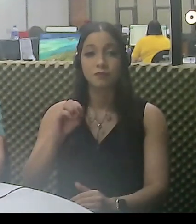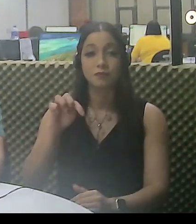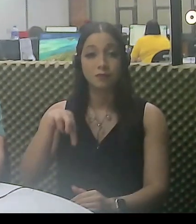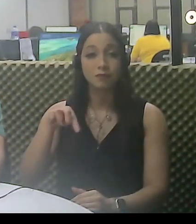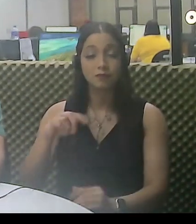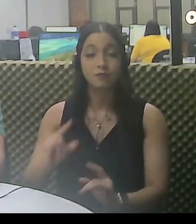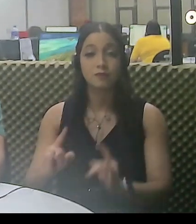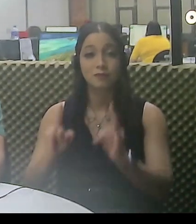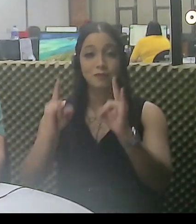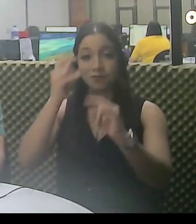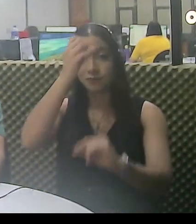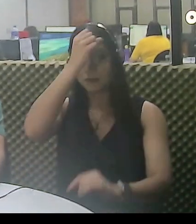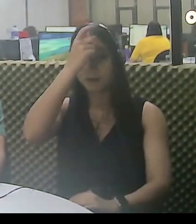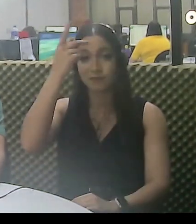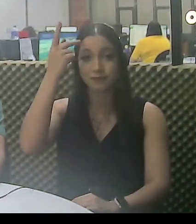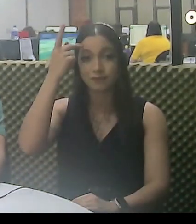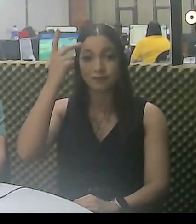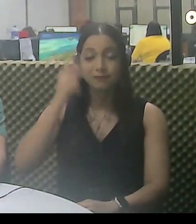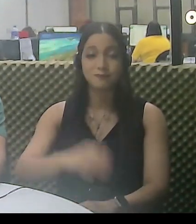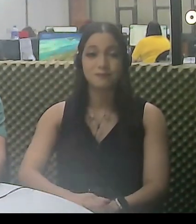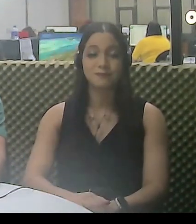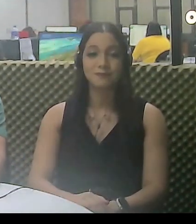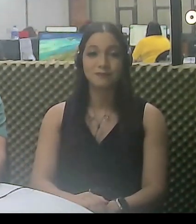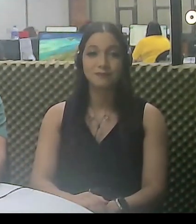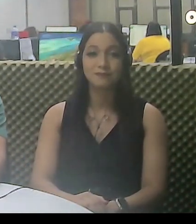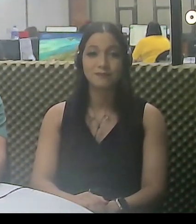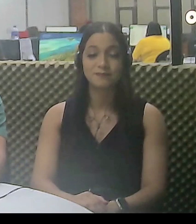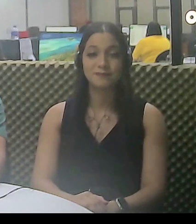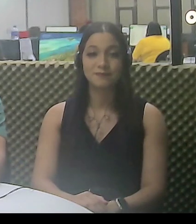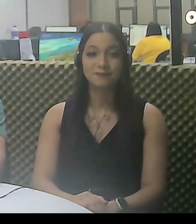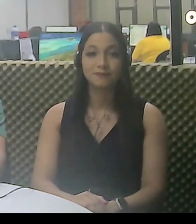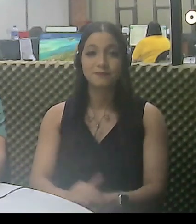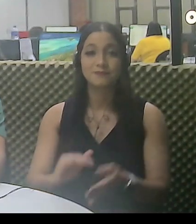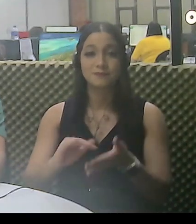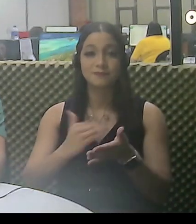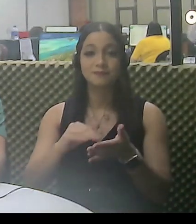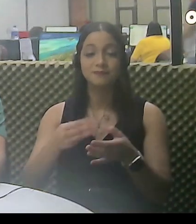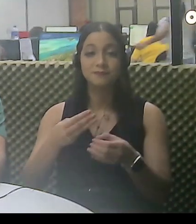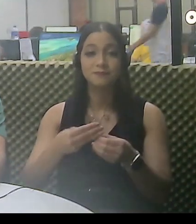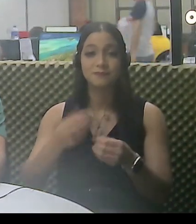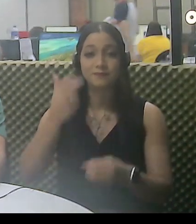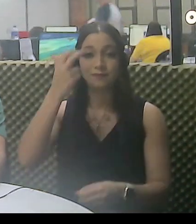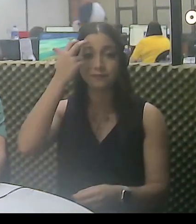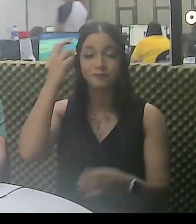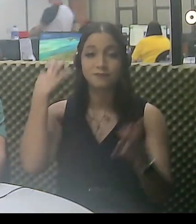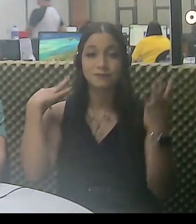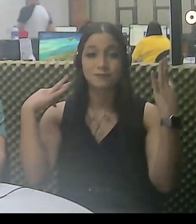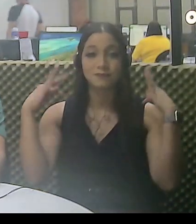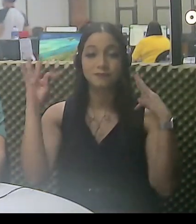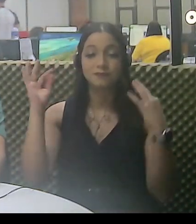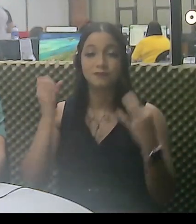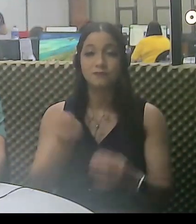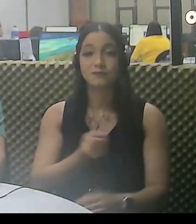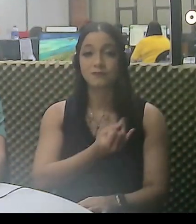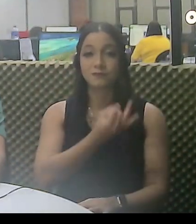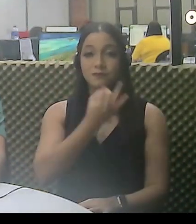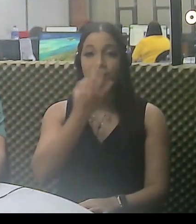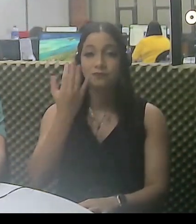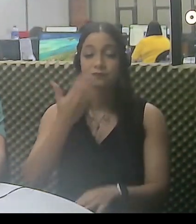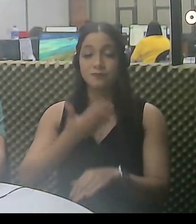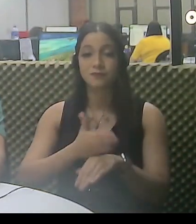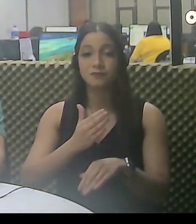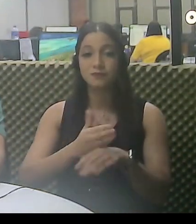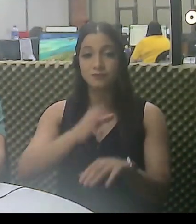Centro Administrativo Municipal a secretaria municipal de cultura e turismo elaborou diversos atividades